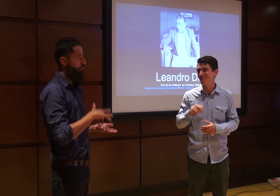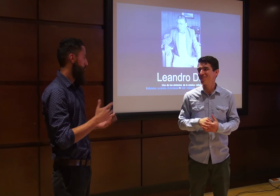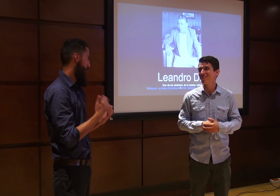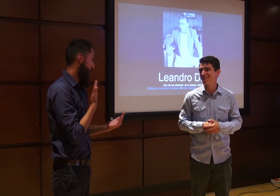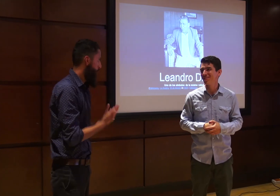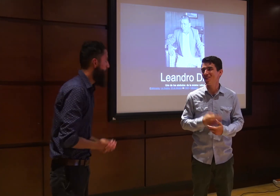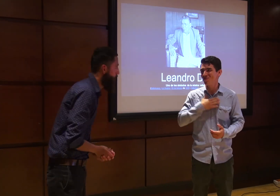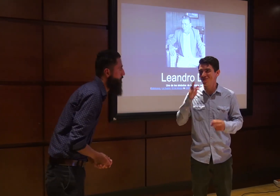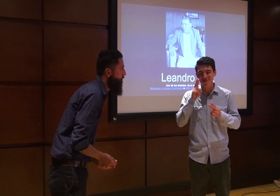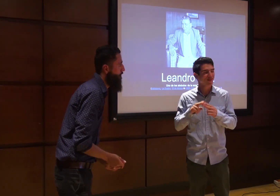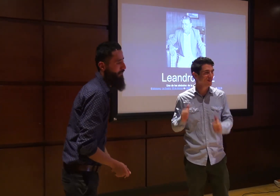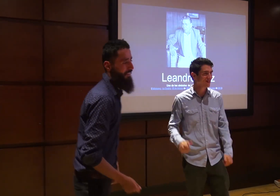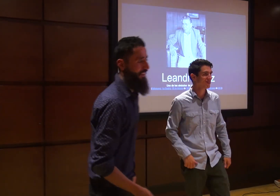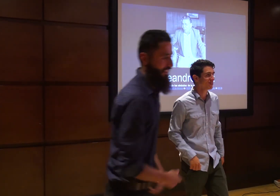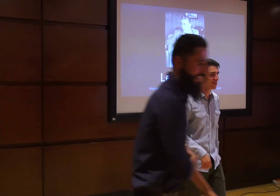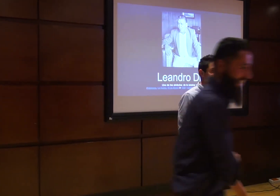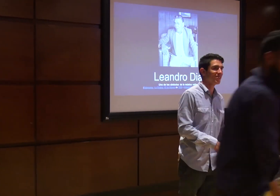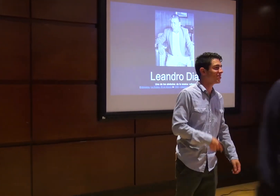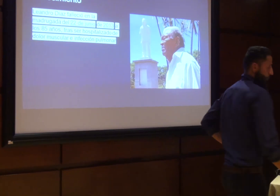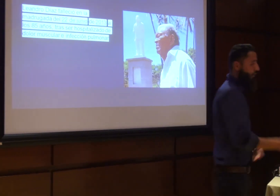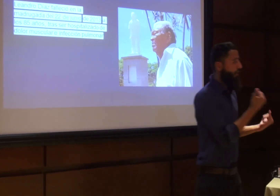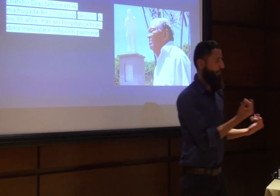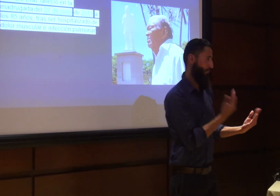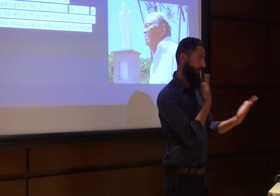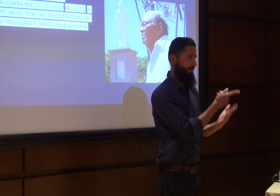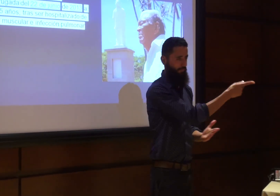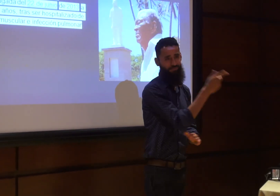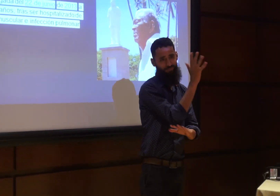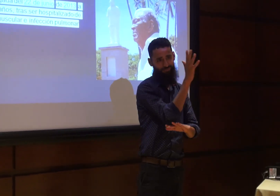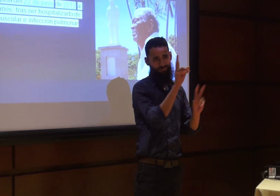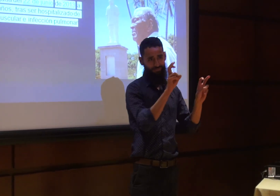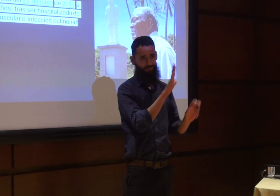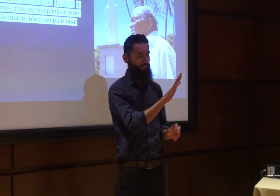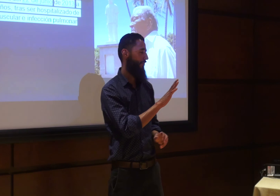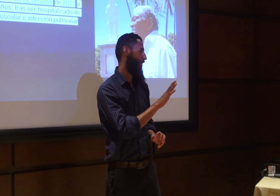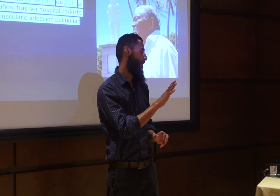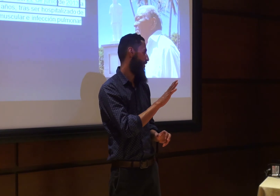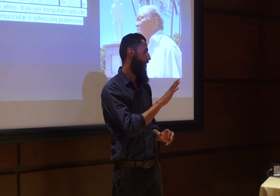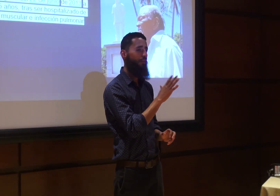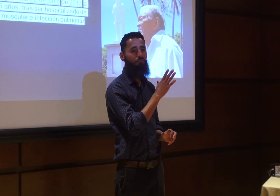es John, muchas gracias por haberme invitado. Bueno, muchas gracias primero a